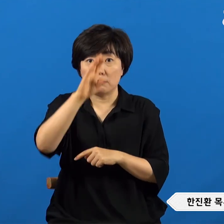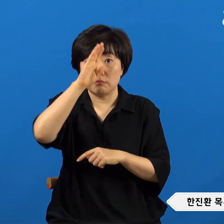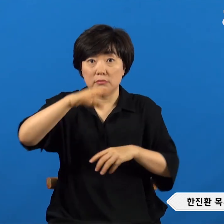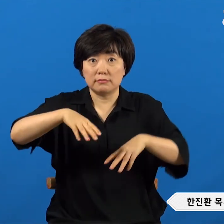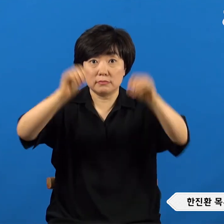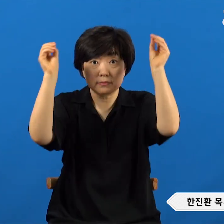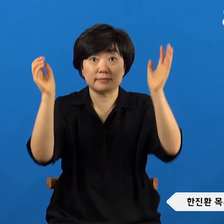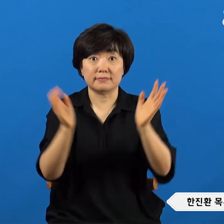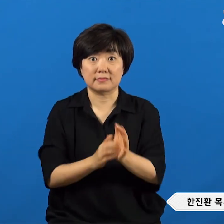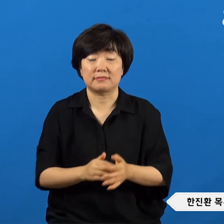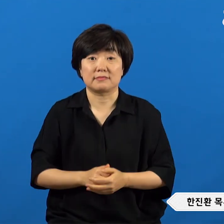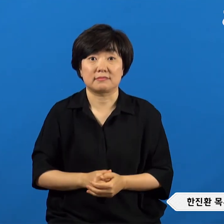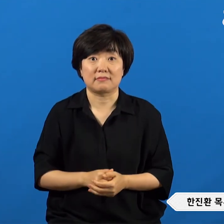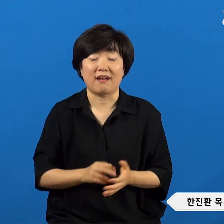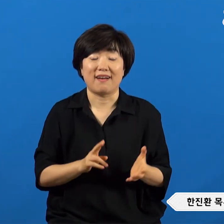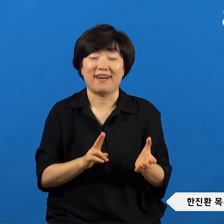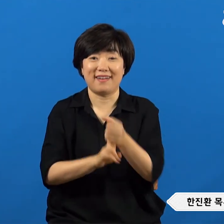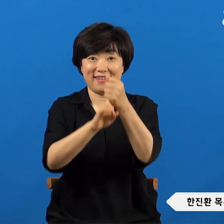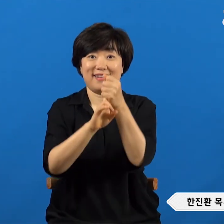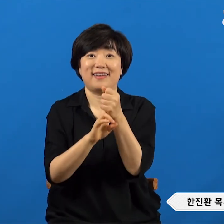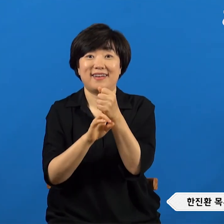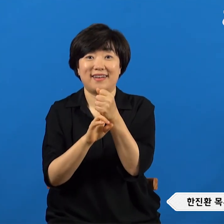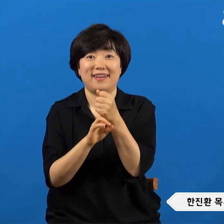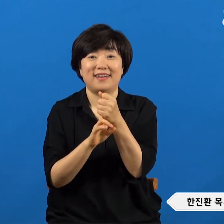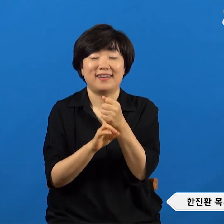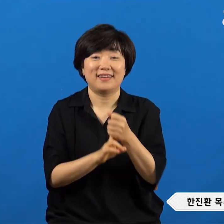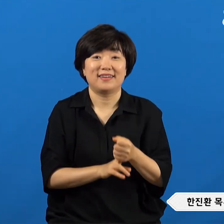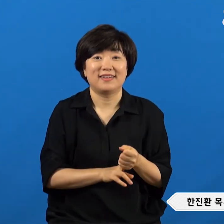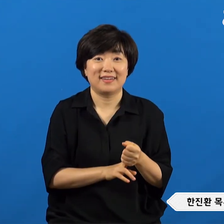판정을 받았습니다. 기적이 일어났습니다.